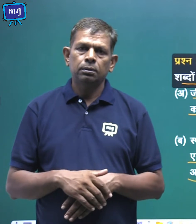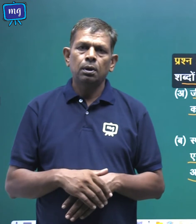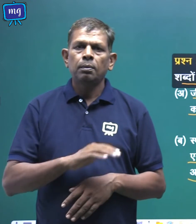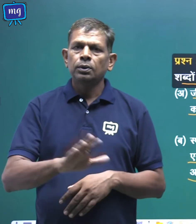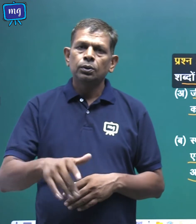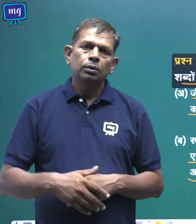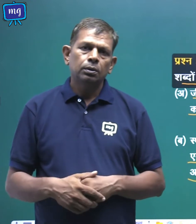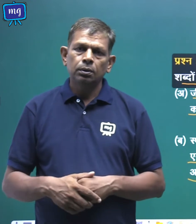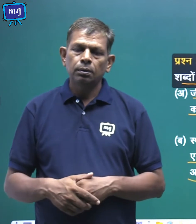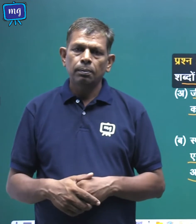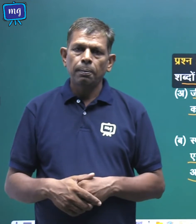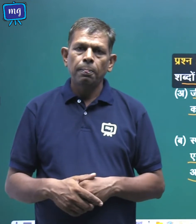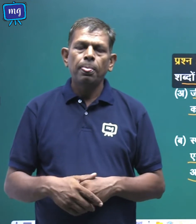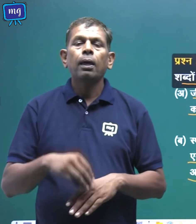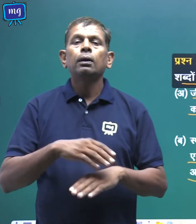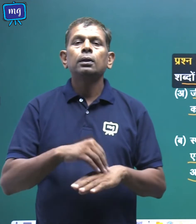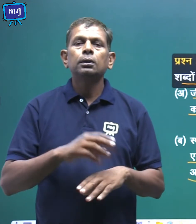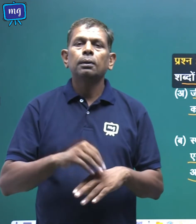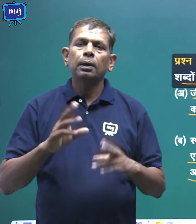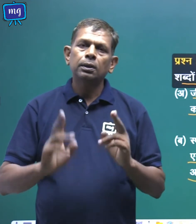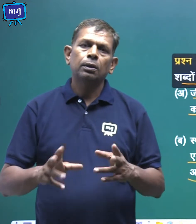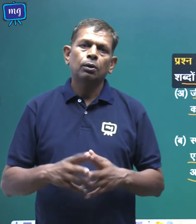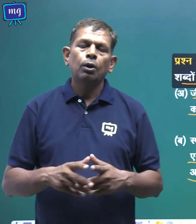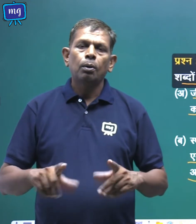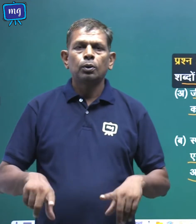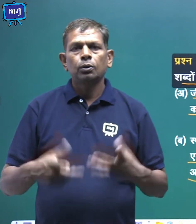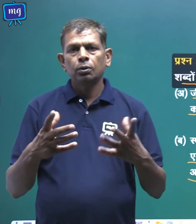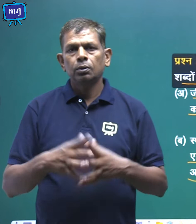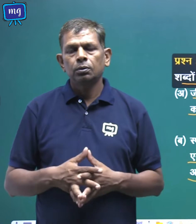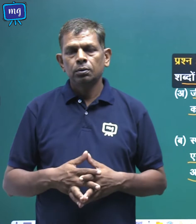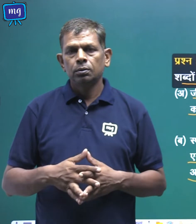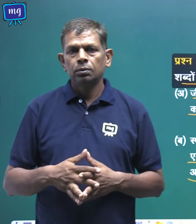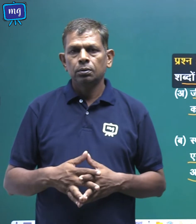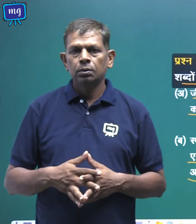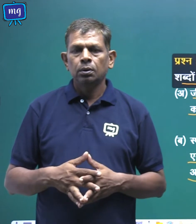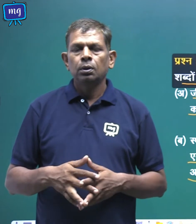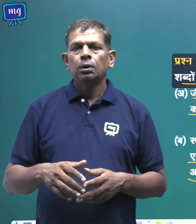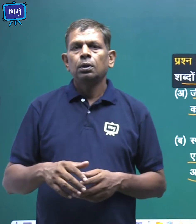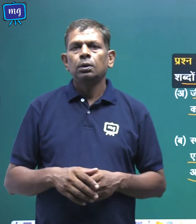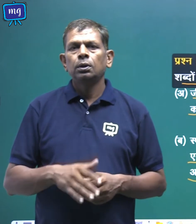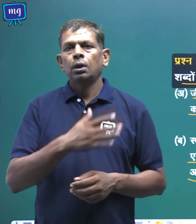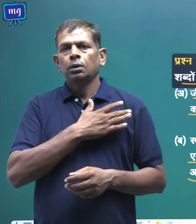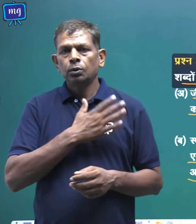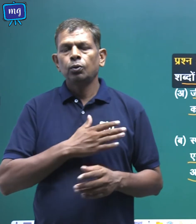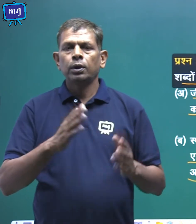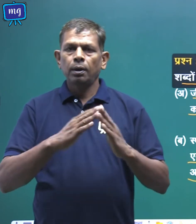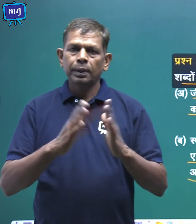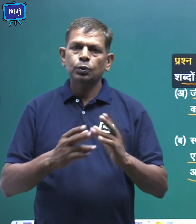बच्चों, स्थल पर पाए जाने वाले पौधों को या जंतुओं के आवास को